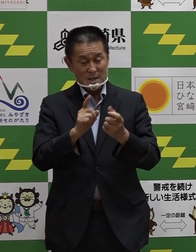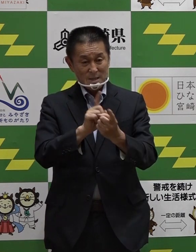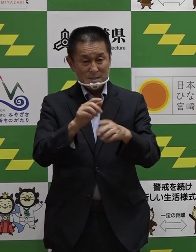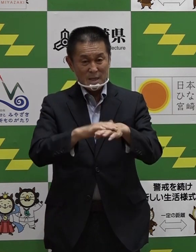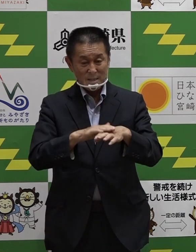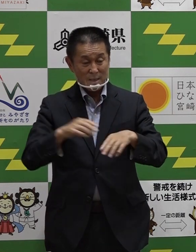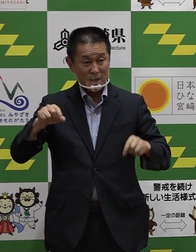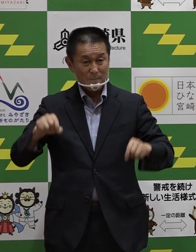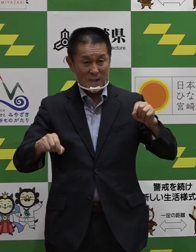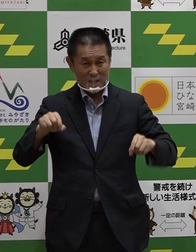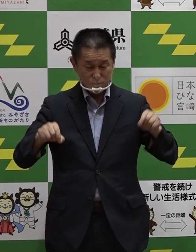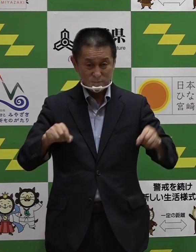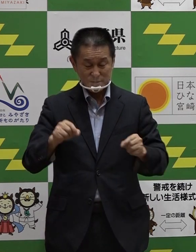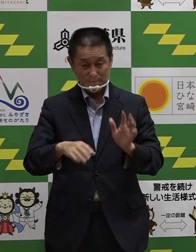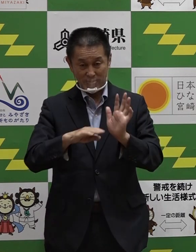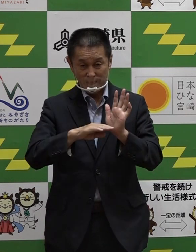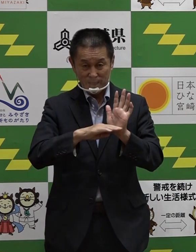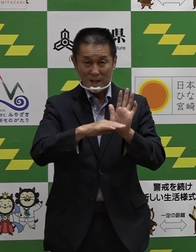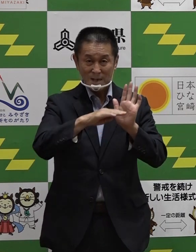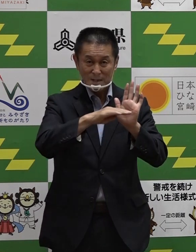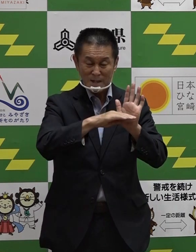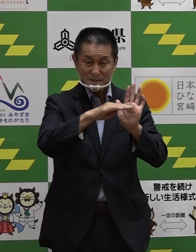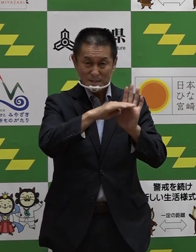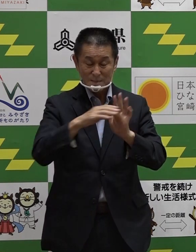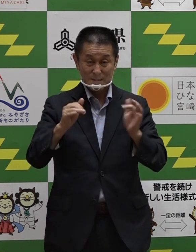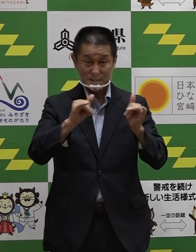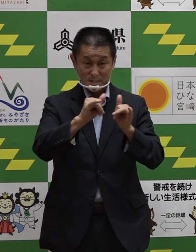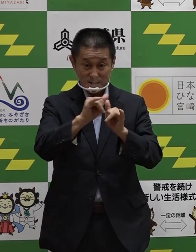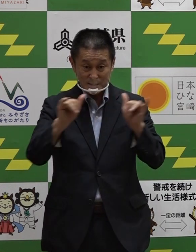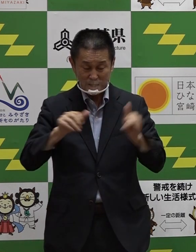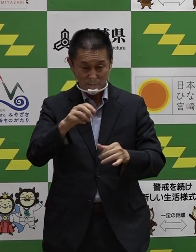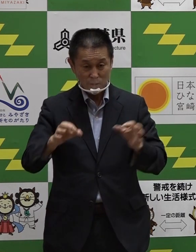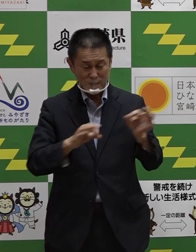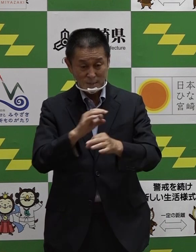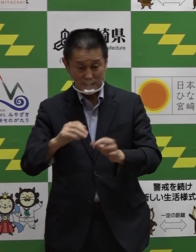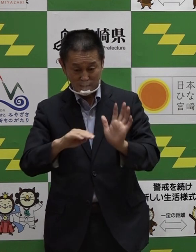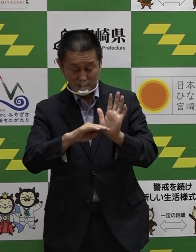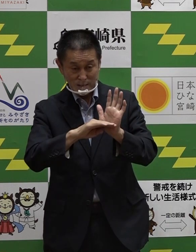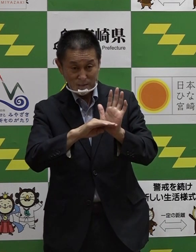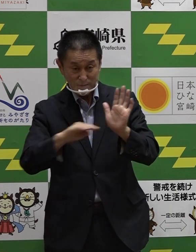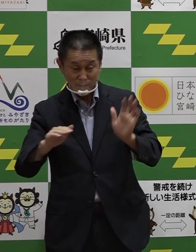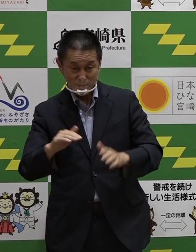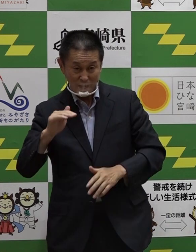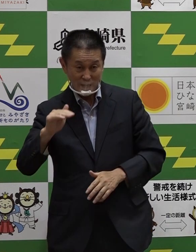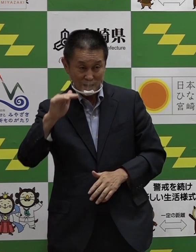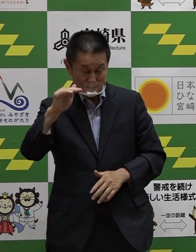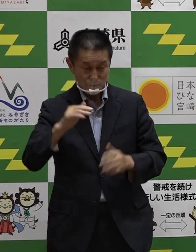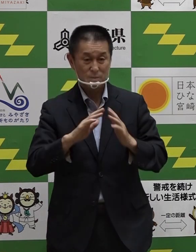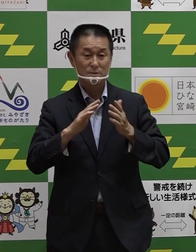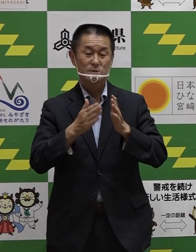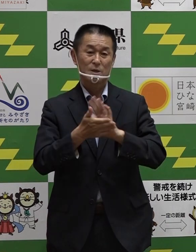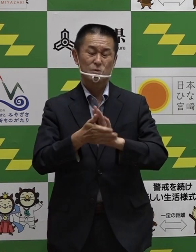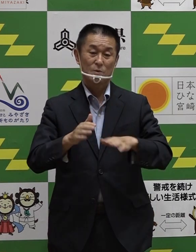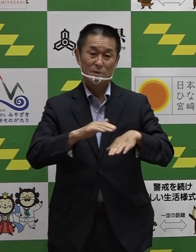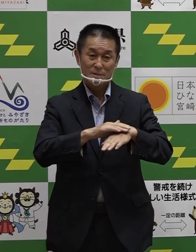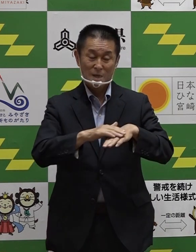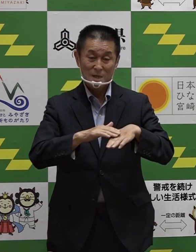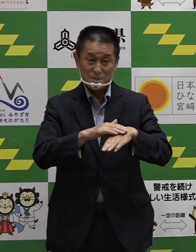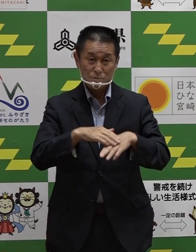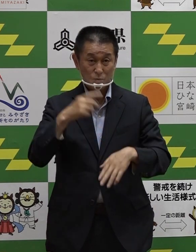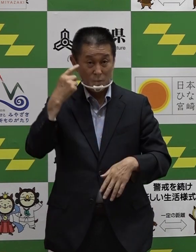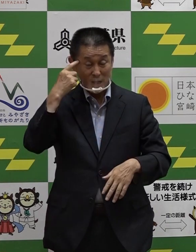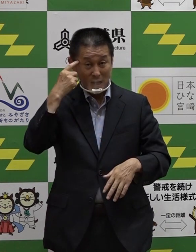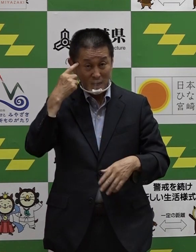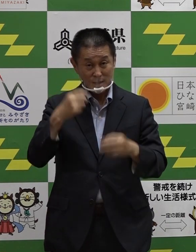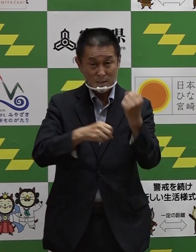のバランスを取りながら段階的に社会経済活動をレベルを上げていく、そこが本件としても重要だという考え